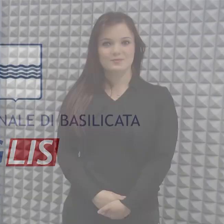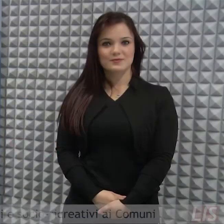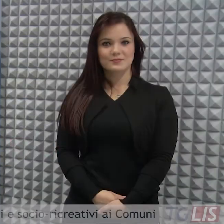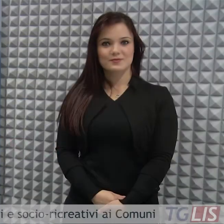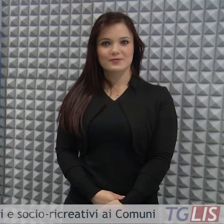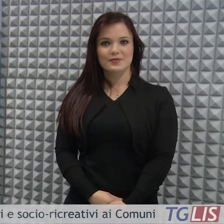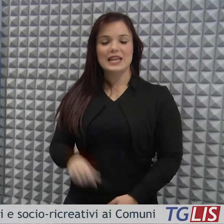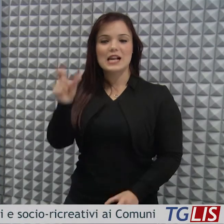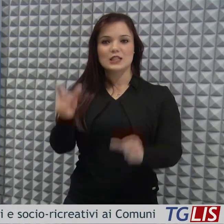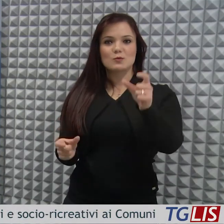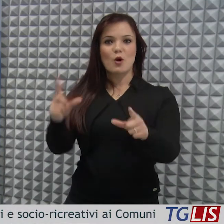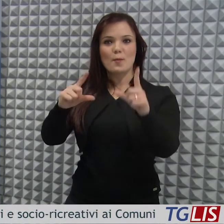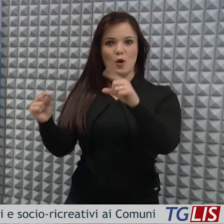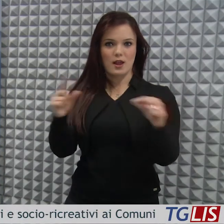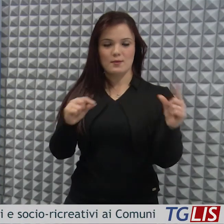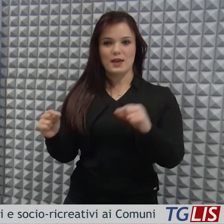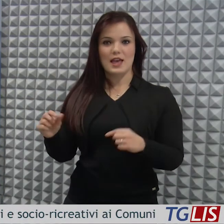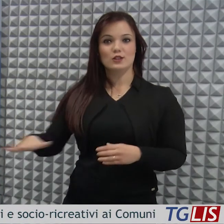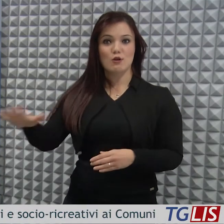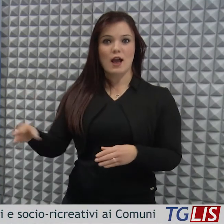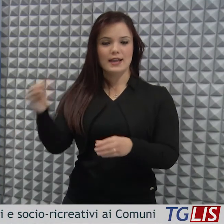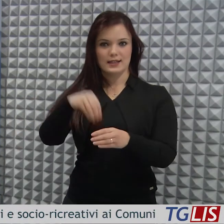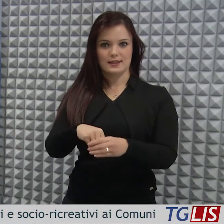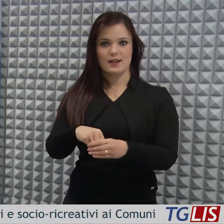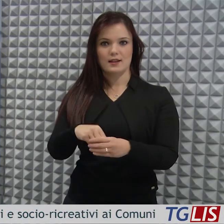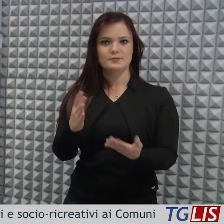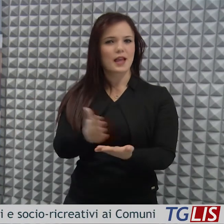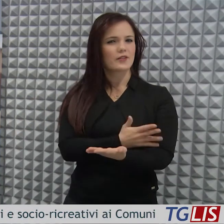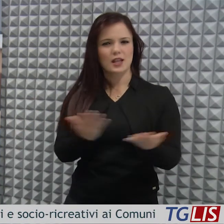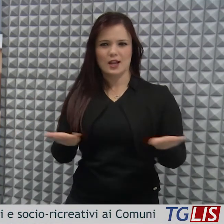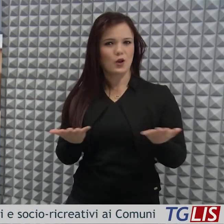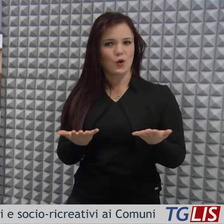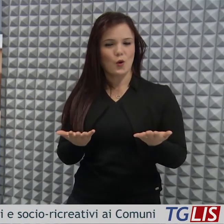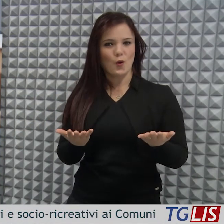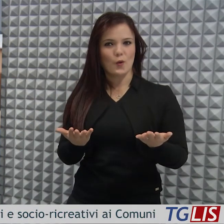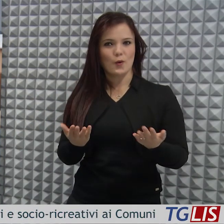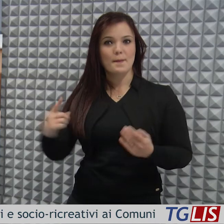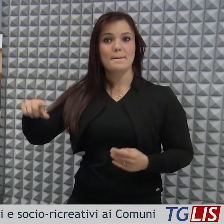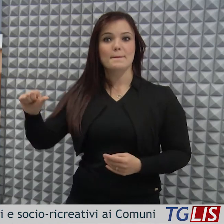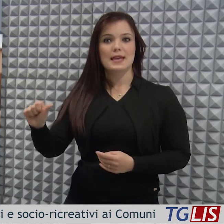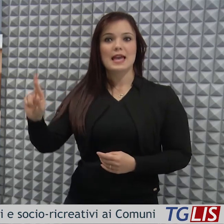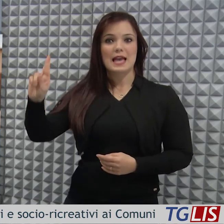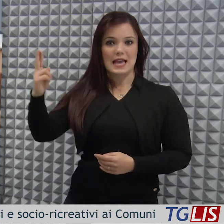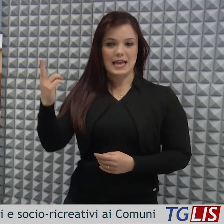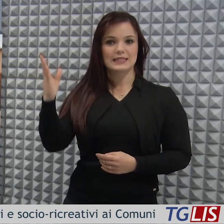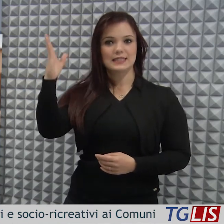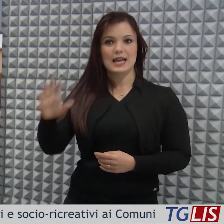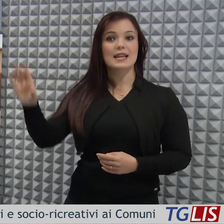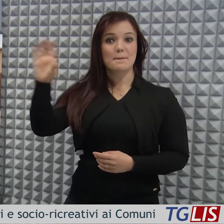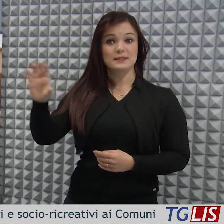La lotta allo spopolamento delle aree interne passa anche attraverso il sostegno